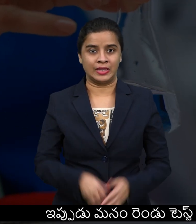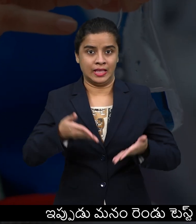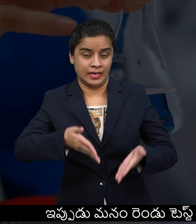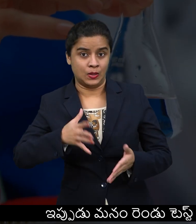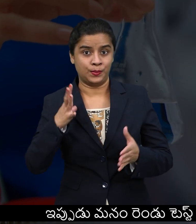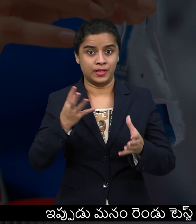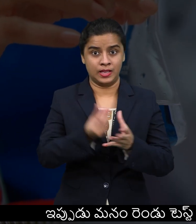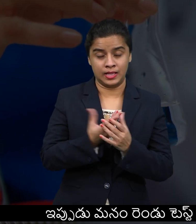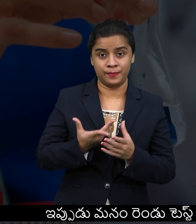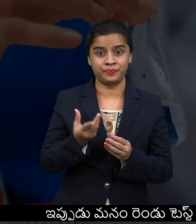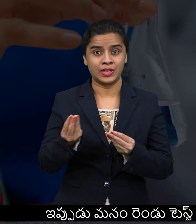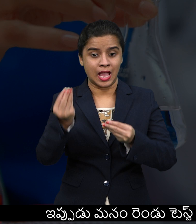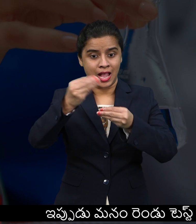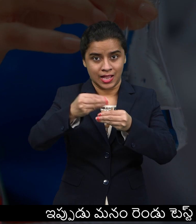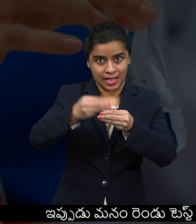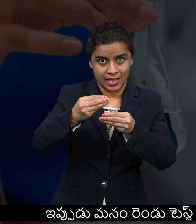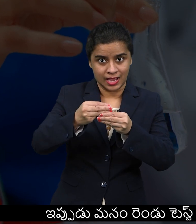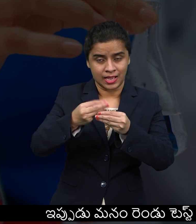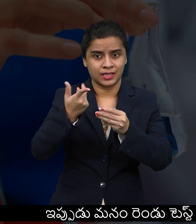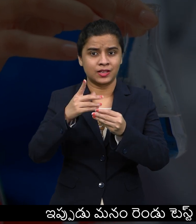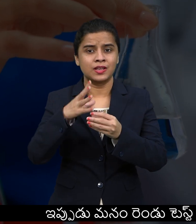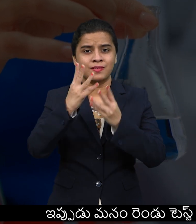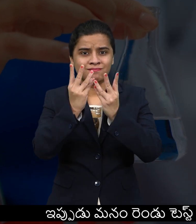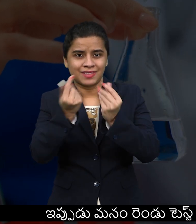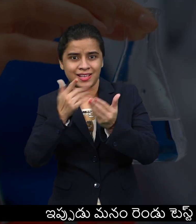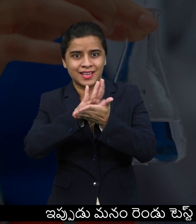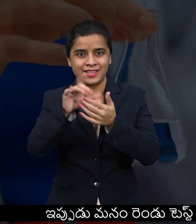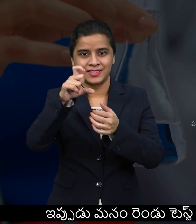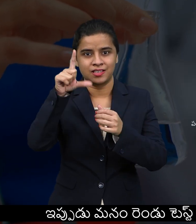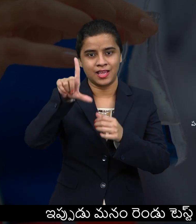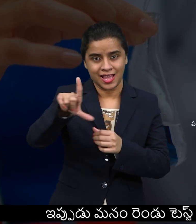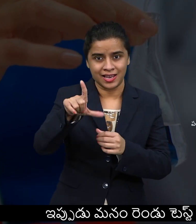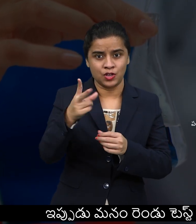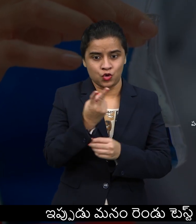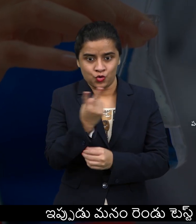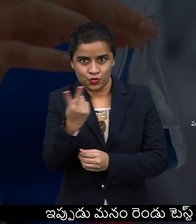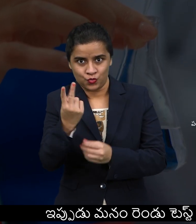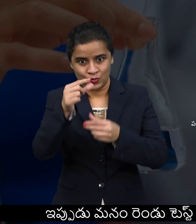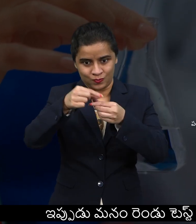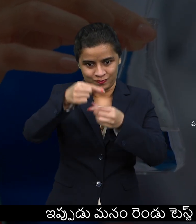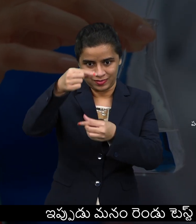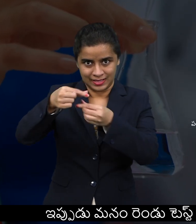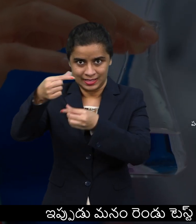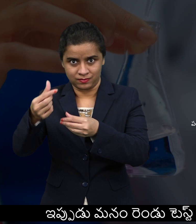ఇప్పుడు మనం 2 టెస్ట్ ట్యూబ్లకు డైల్యూట్ HClని జోడిస్తాము.